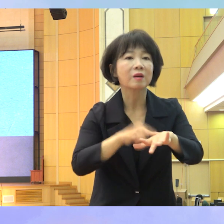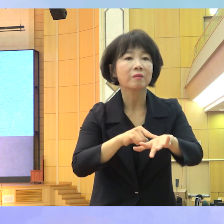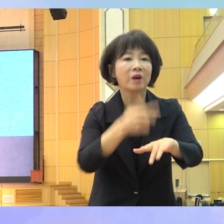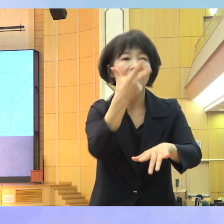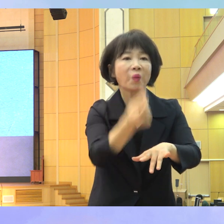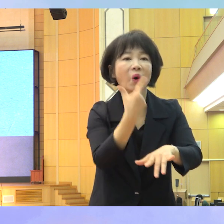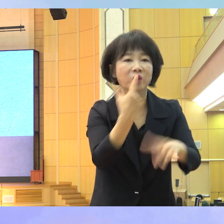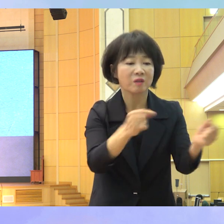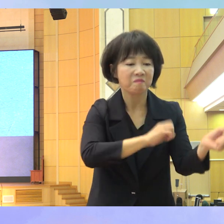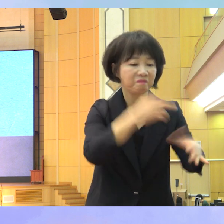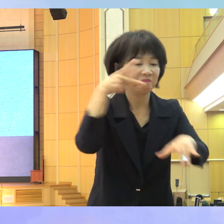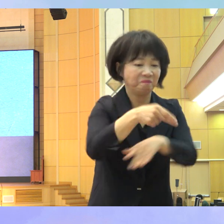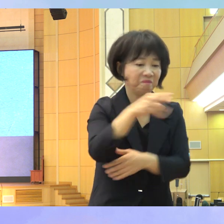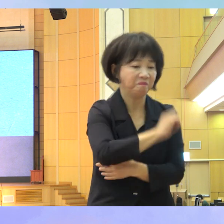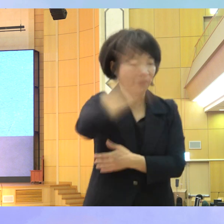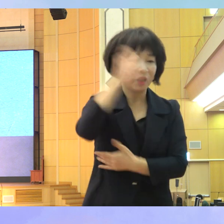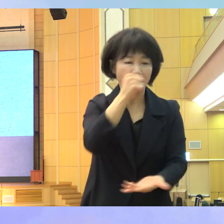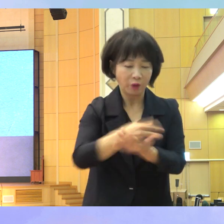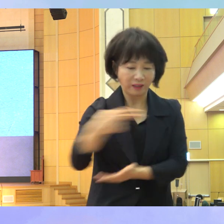그리스도를 얻고자 합니다. 할렐루야.